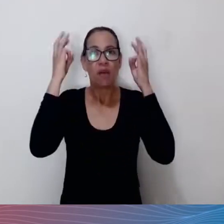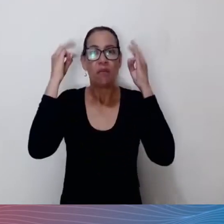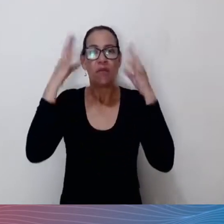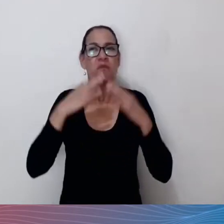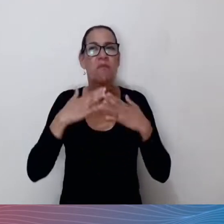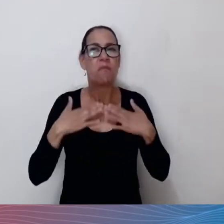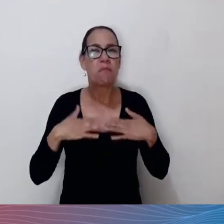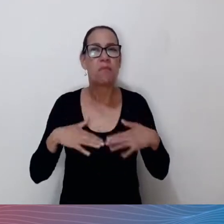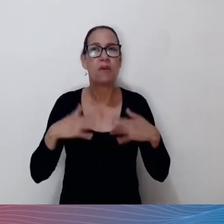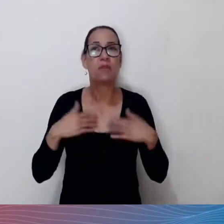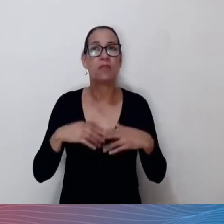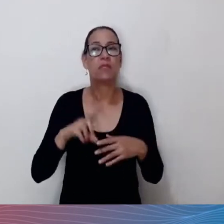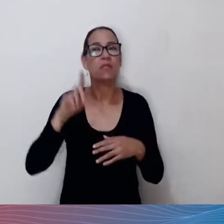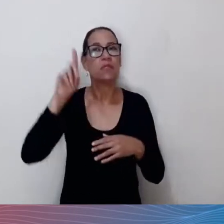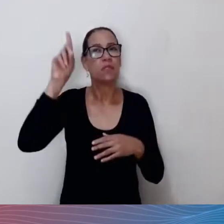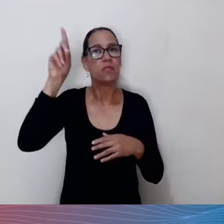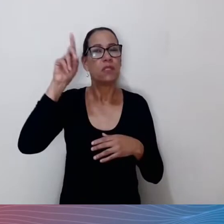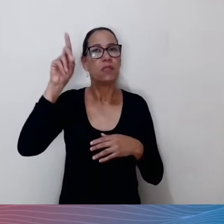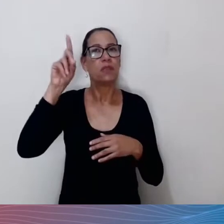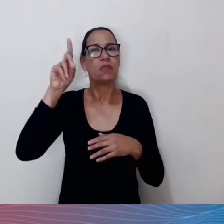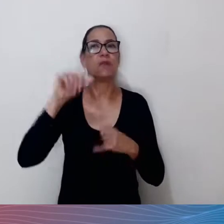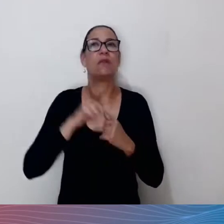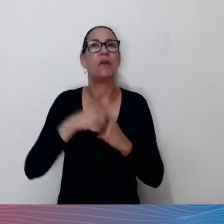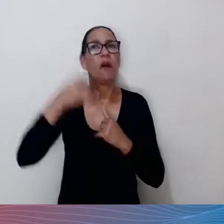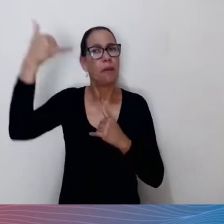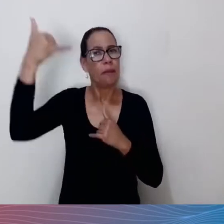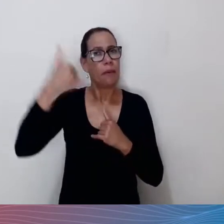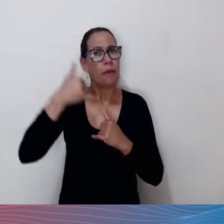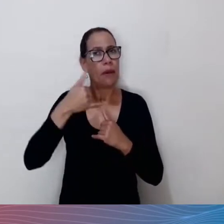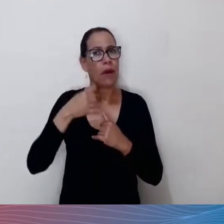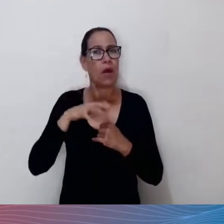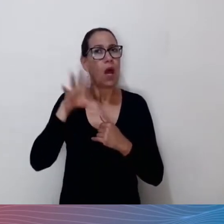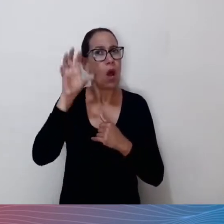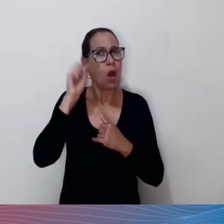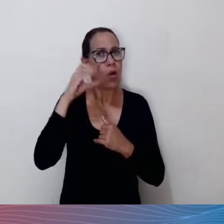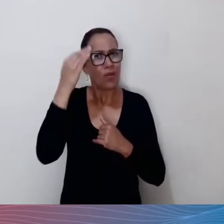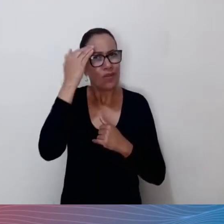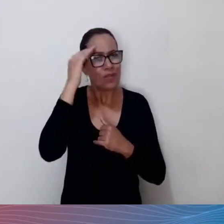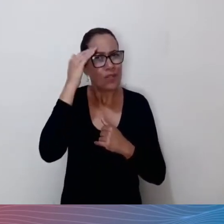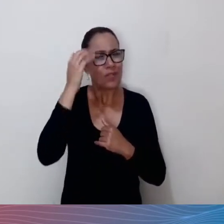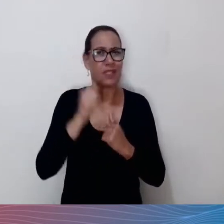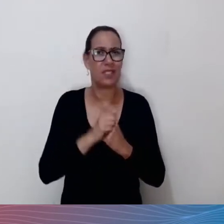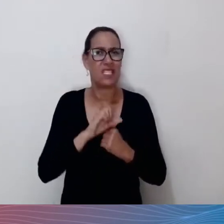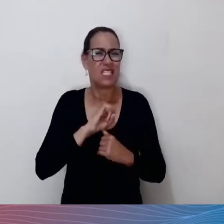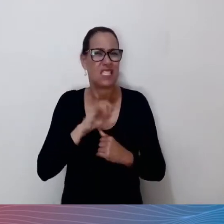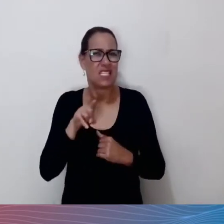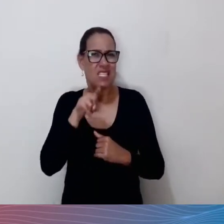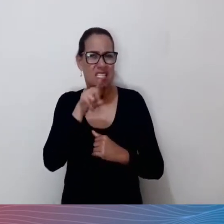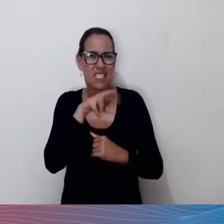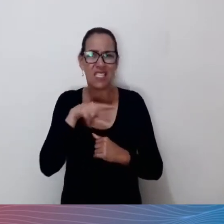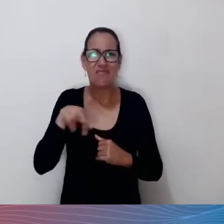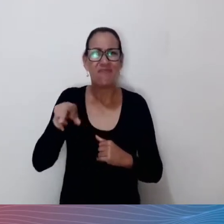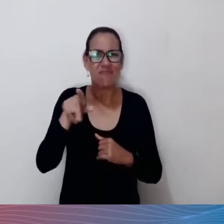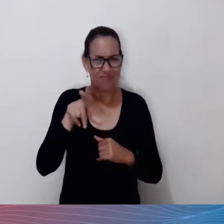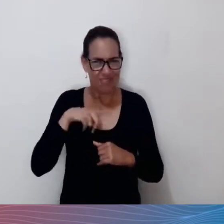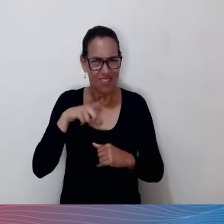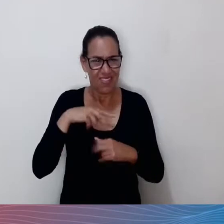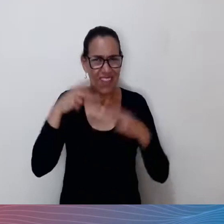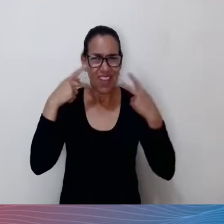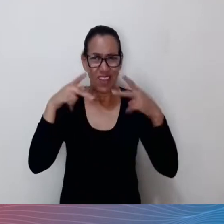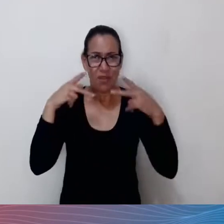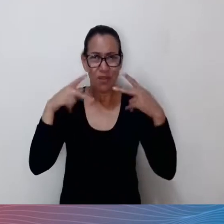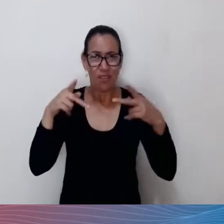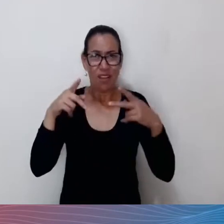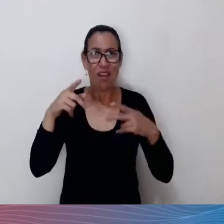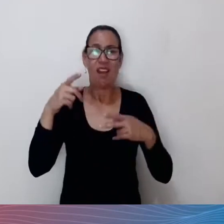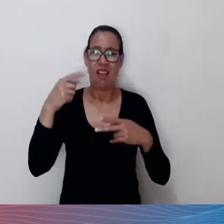palavras. Se entre vós há profetas, eu, o Senhor, em visão a ele,